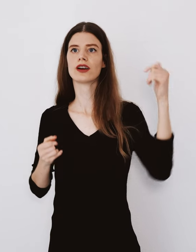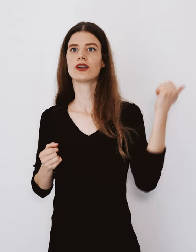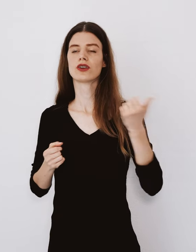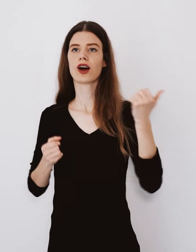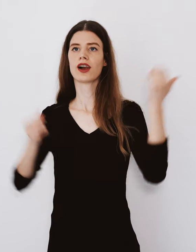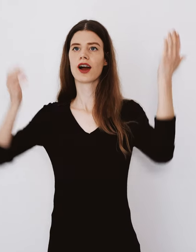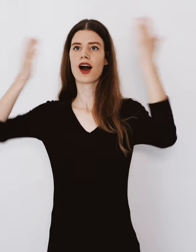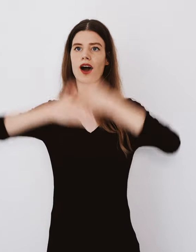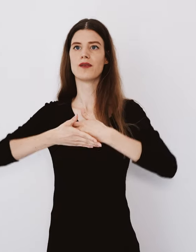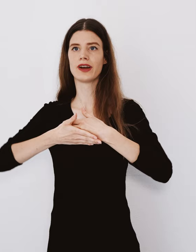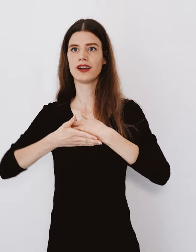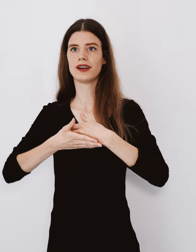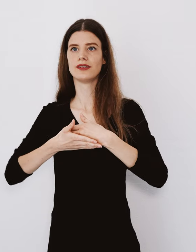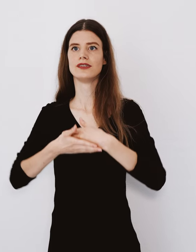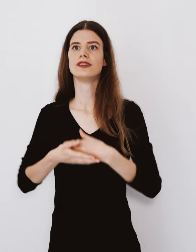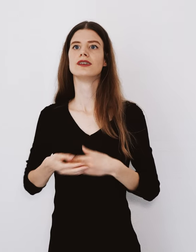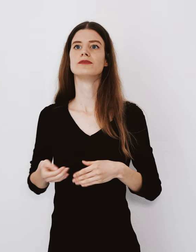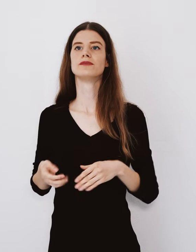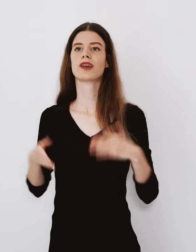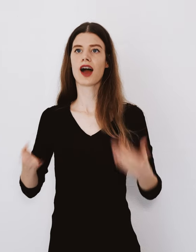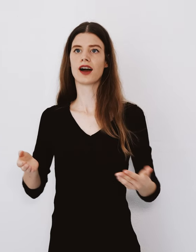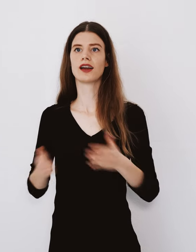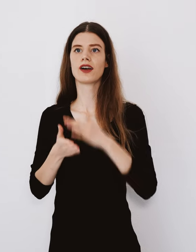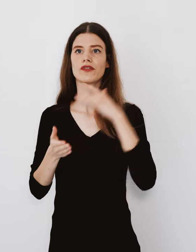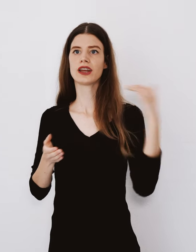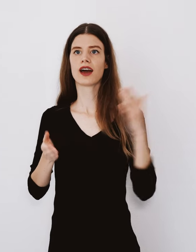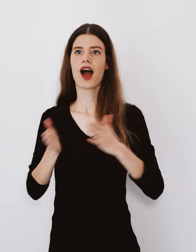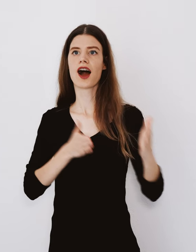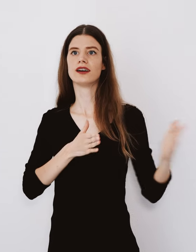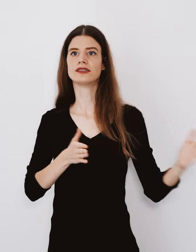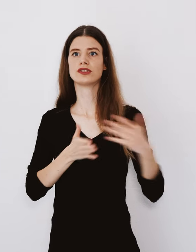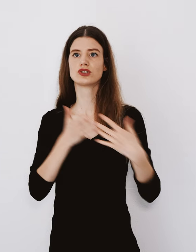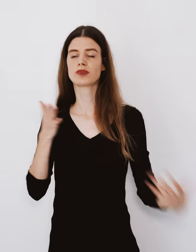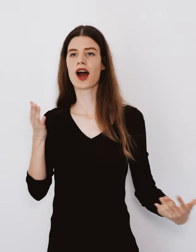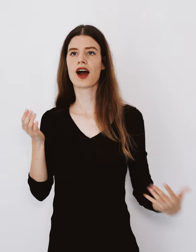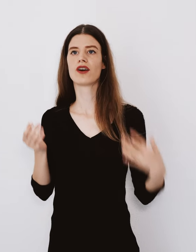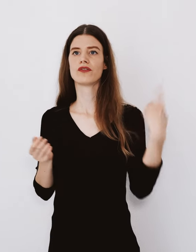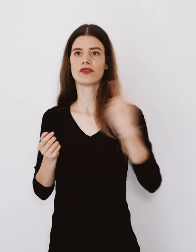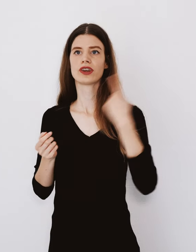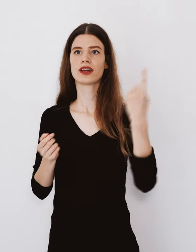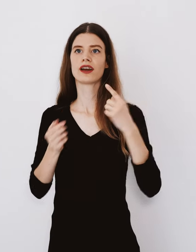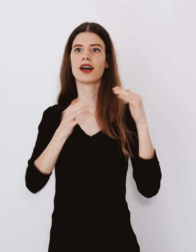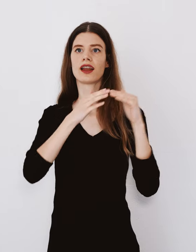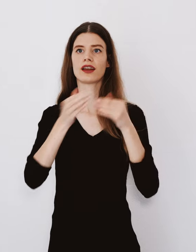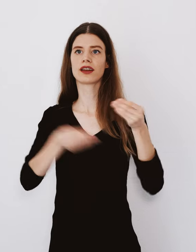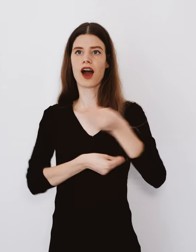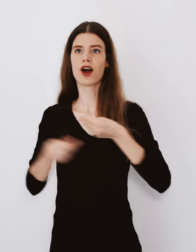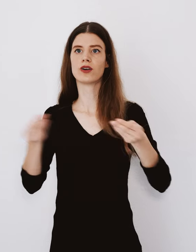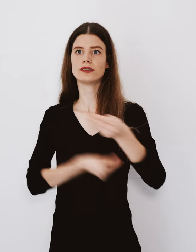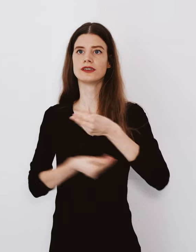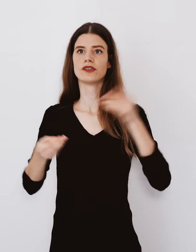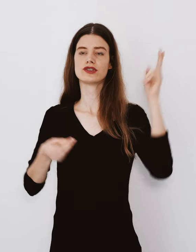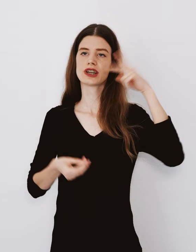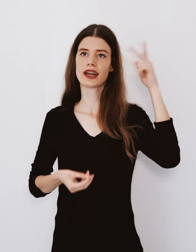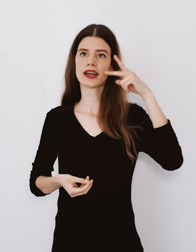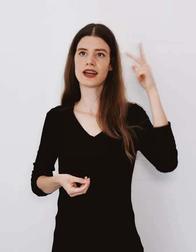mal lauter, heute wird ein geiler Abend. Es gibt so viele Arten von Sprachen, damit wir miteinander